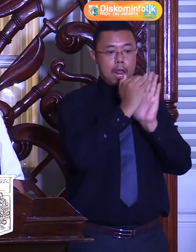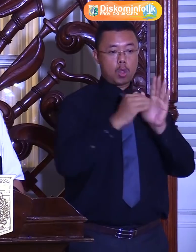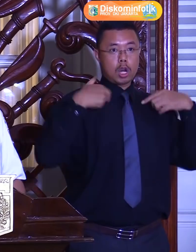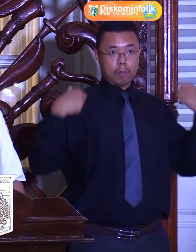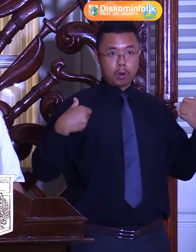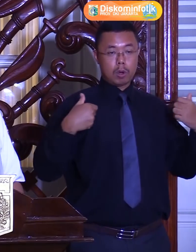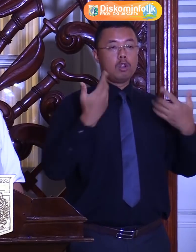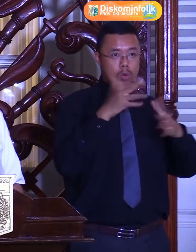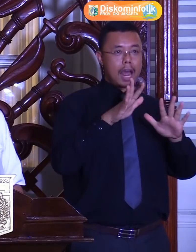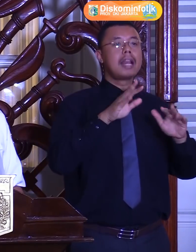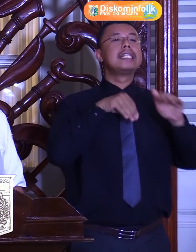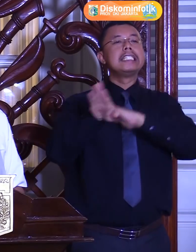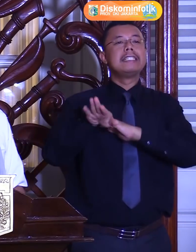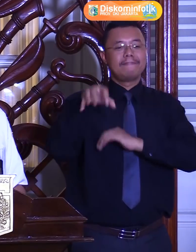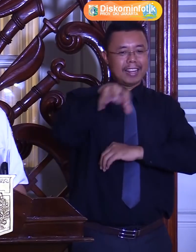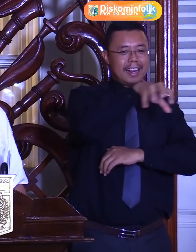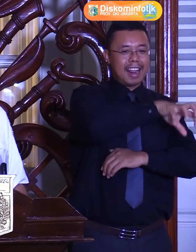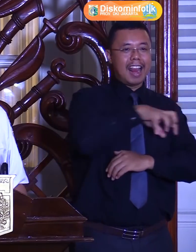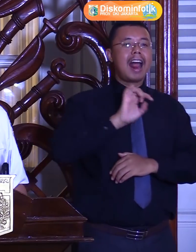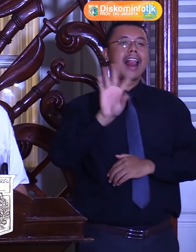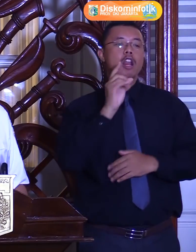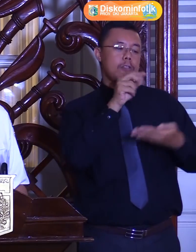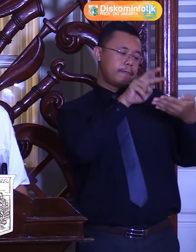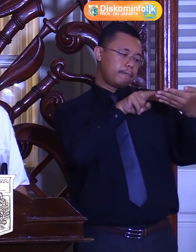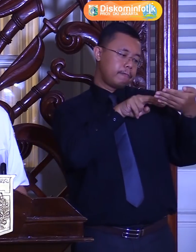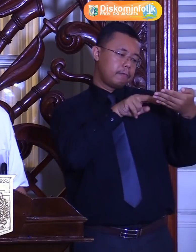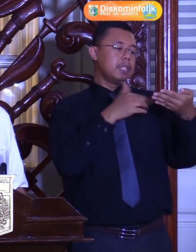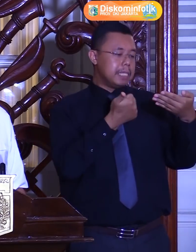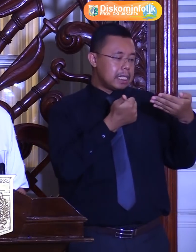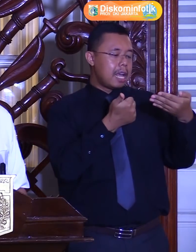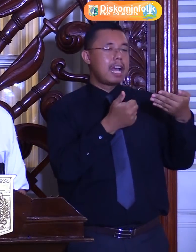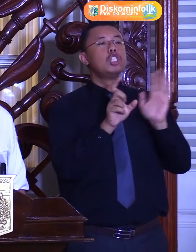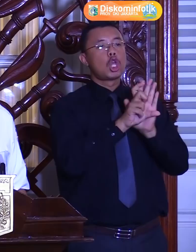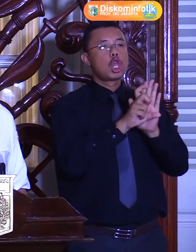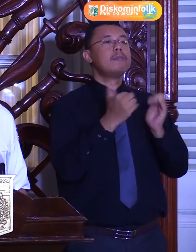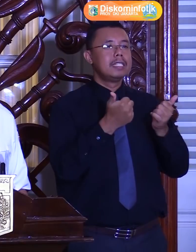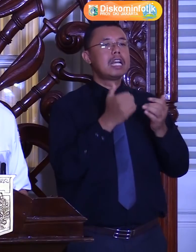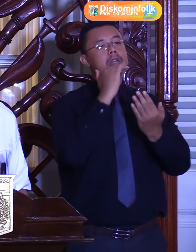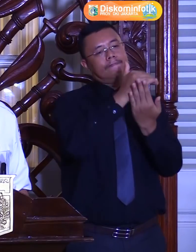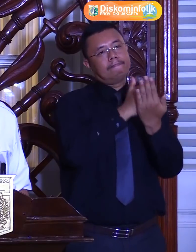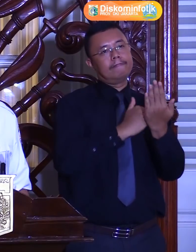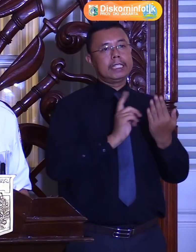kita share kepada semua dan itu menjadi bahan untuk menyusun sesuai dengan